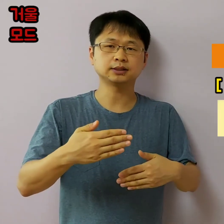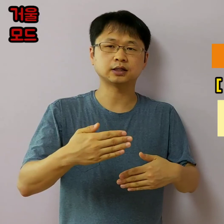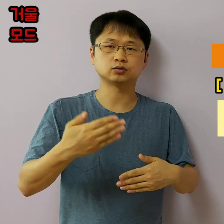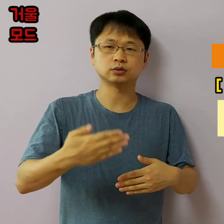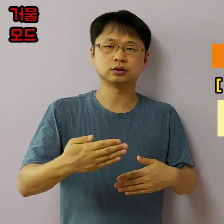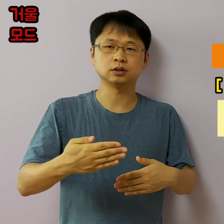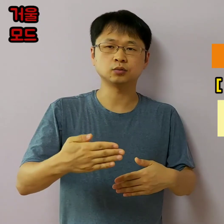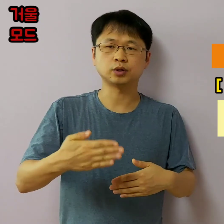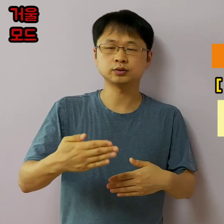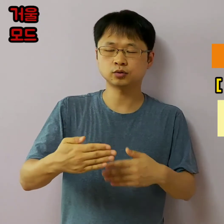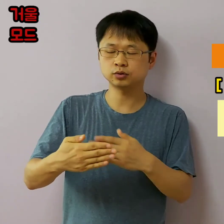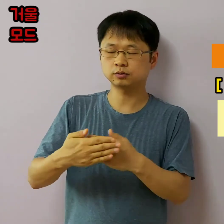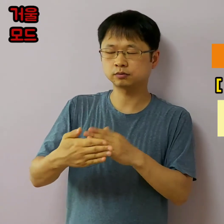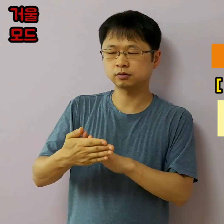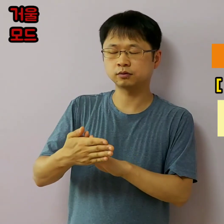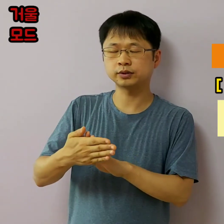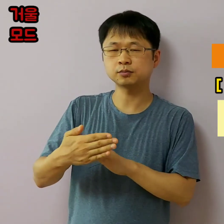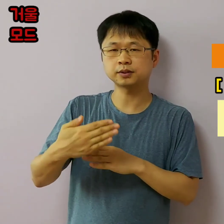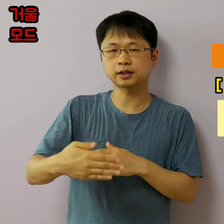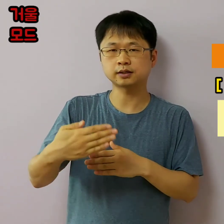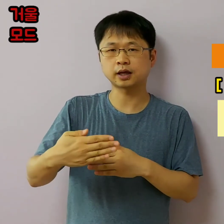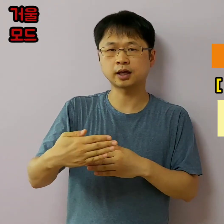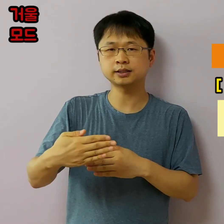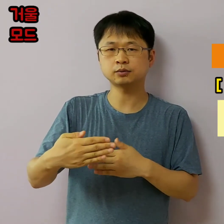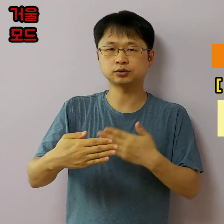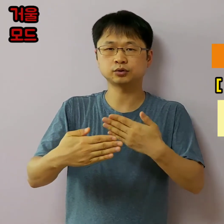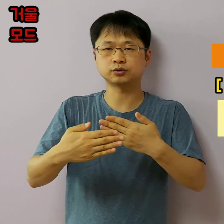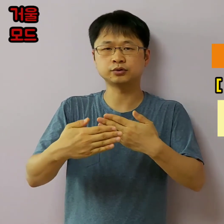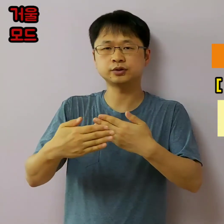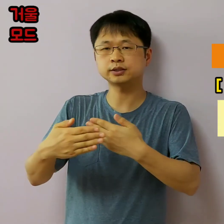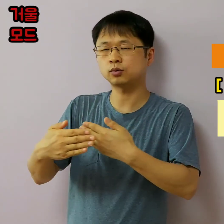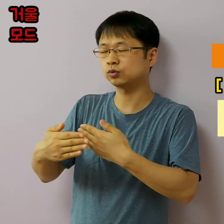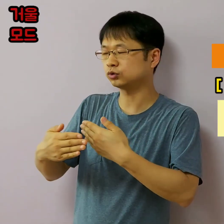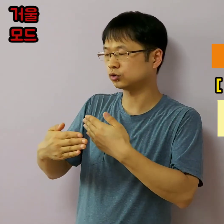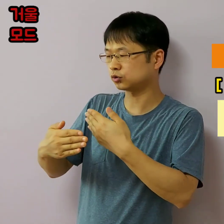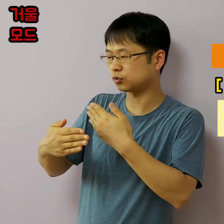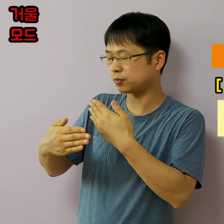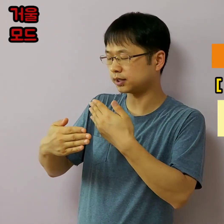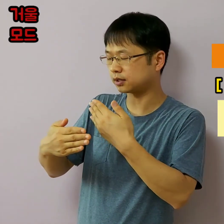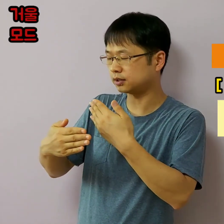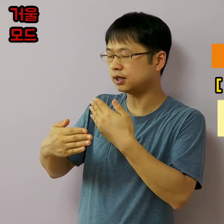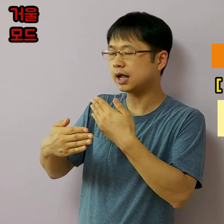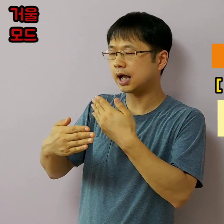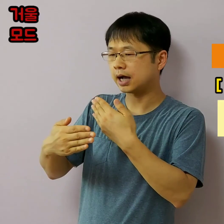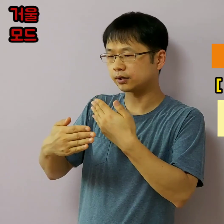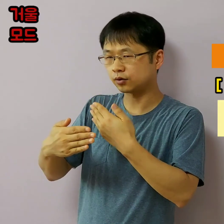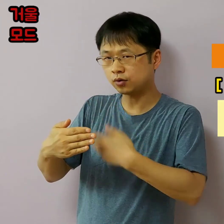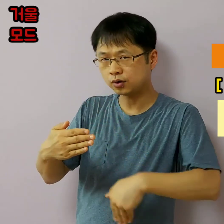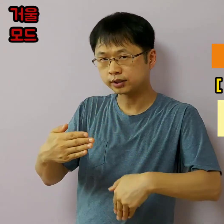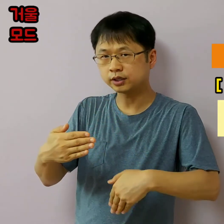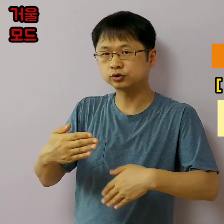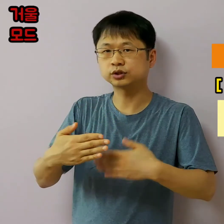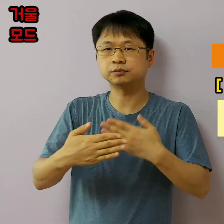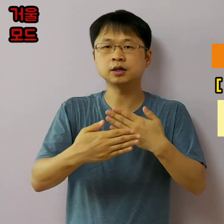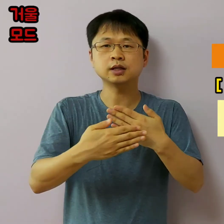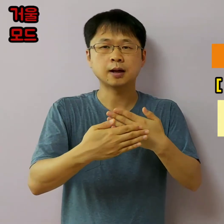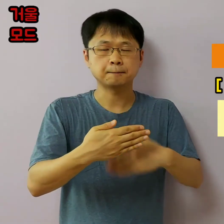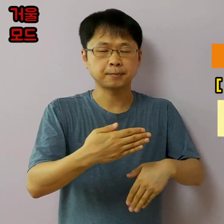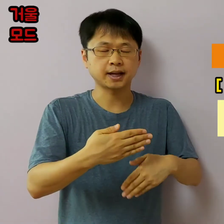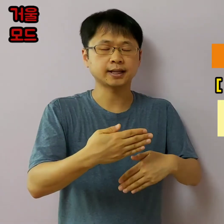나머지라는 수어는 왼손바닥 이렇게 세워주시고 그 뒤에서 오른손 손바닥을 아래로 내려주시면